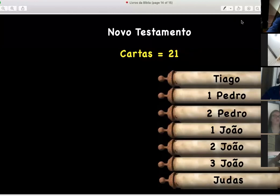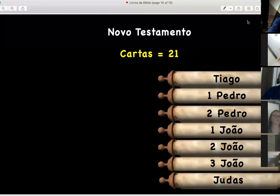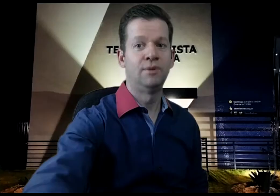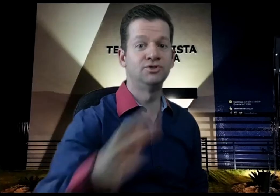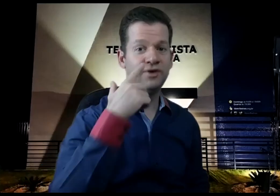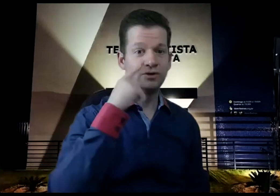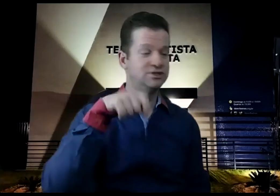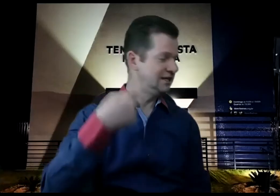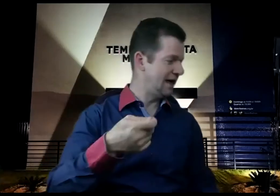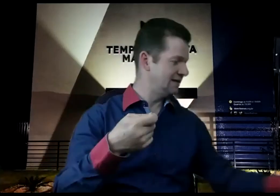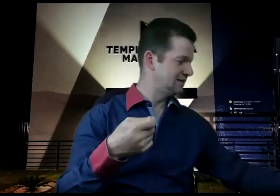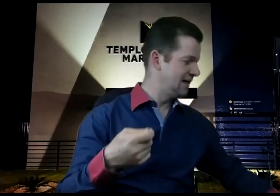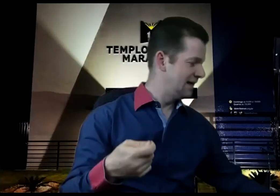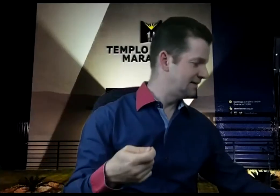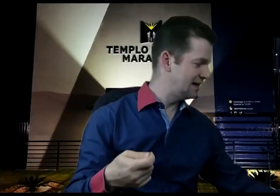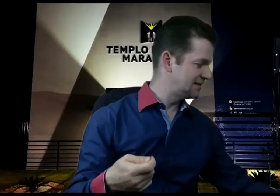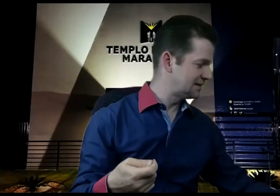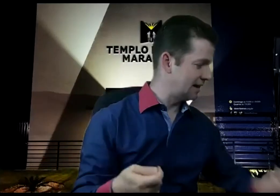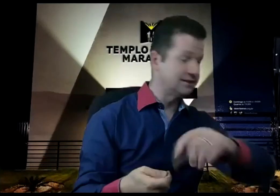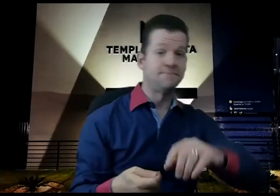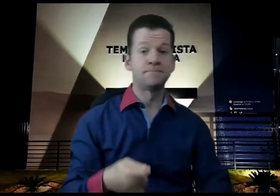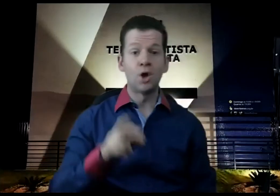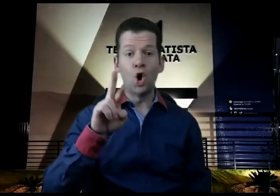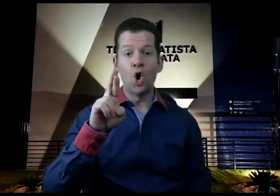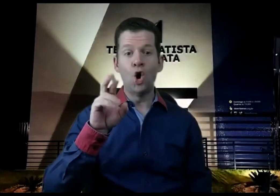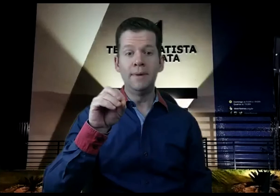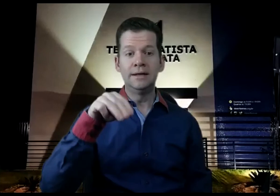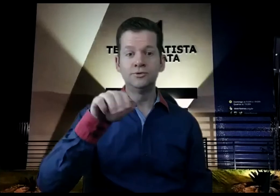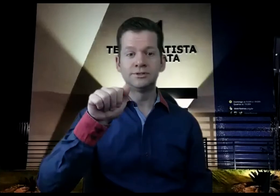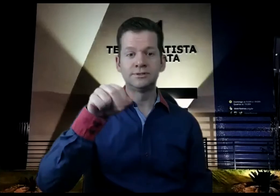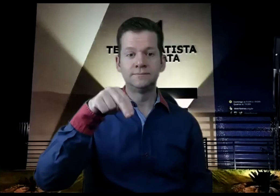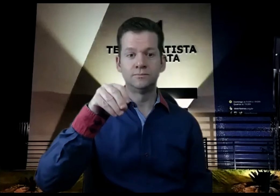Então, vamos ver os sinais dessas cartas. Romanos,